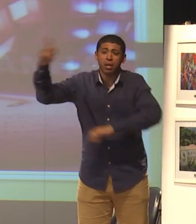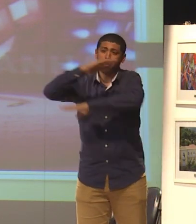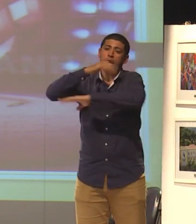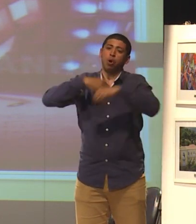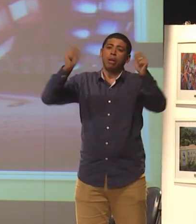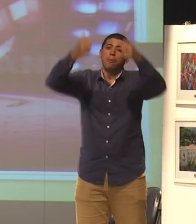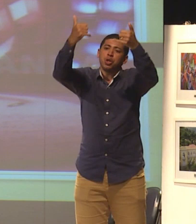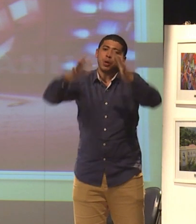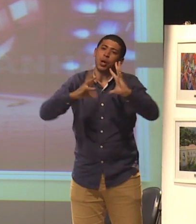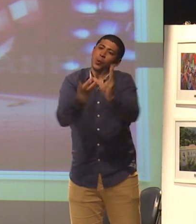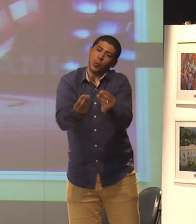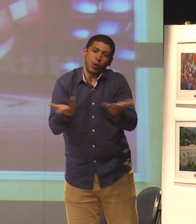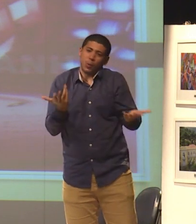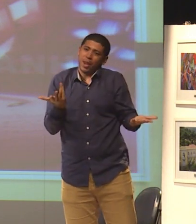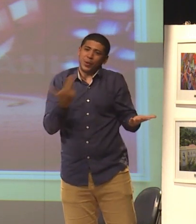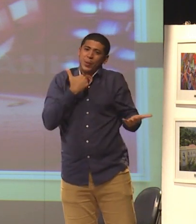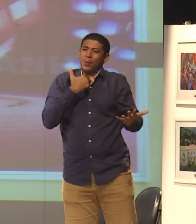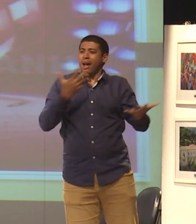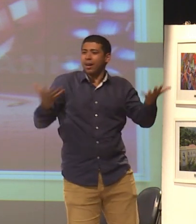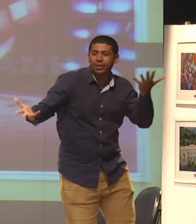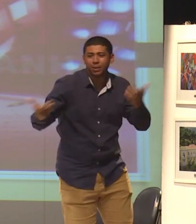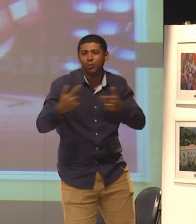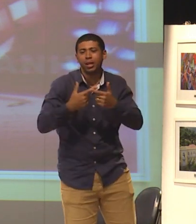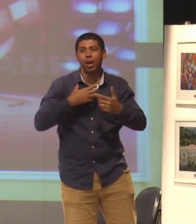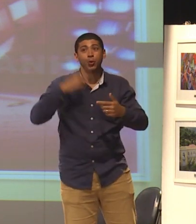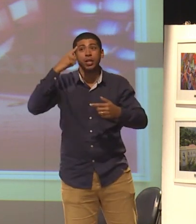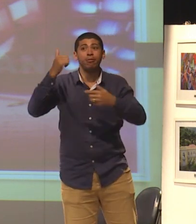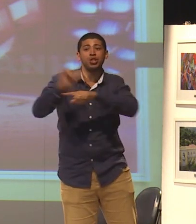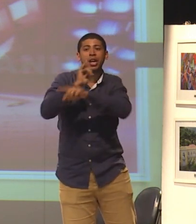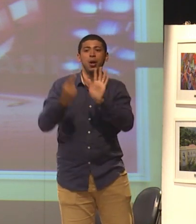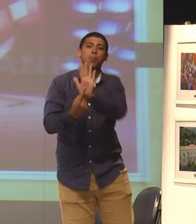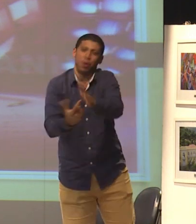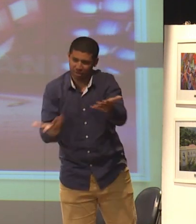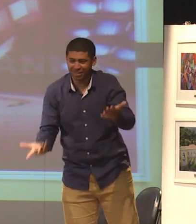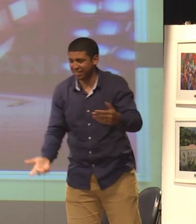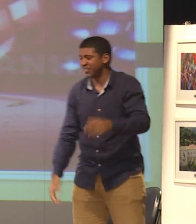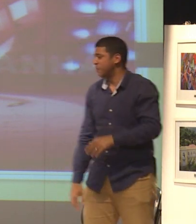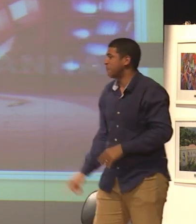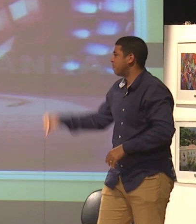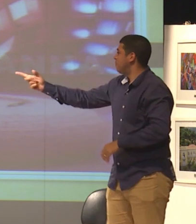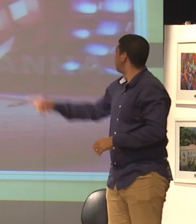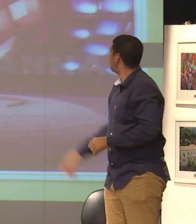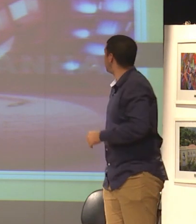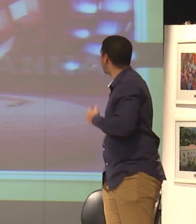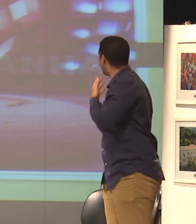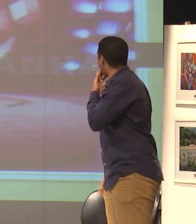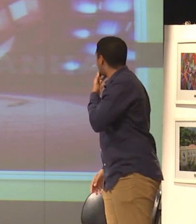eu espero que vocês vão lá até o Museu da Manhã para eu explicar tudo, porque agora aqui explicar uma estratégia agora como